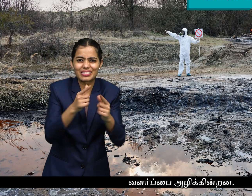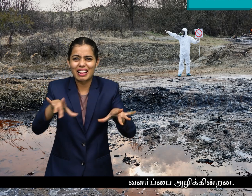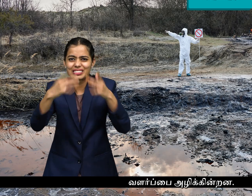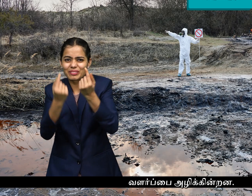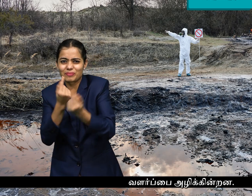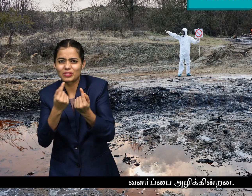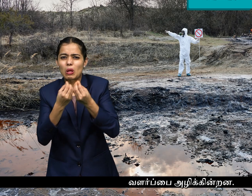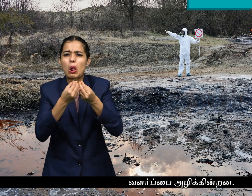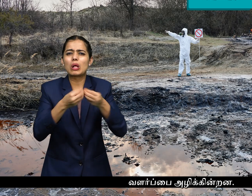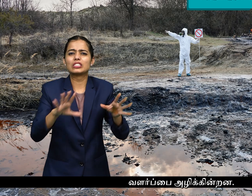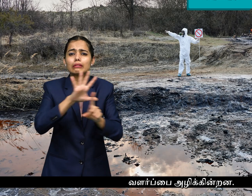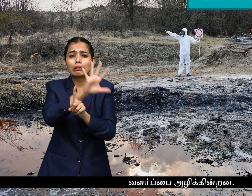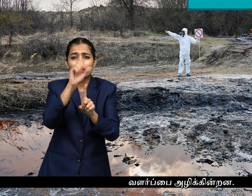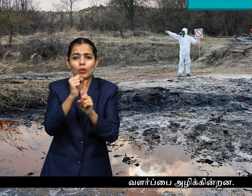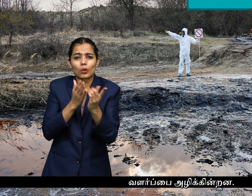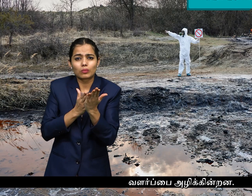அழிக்கின்றன.